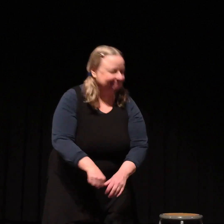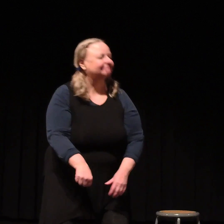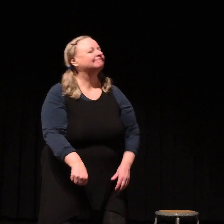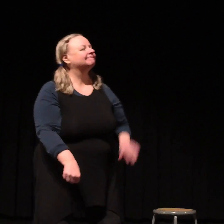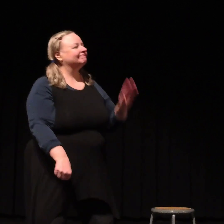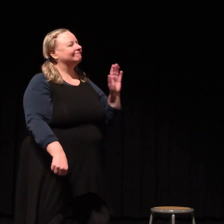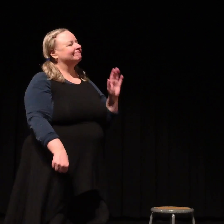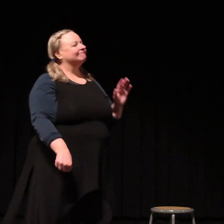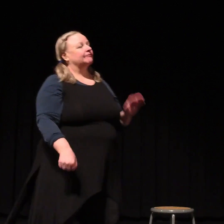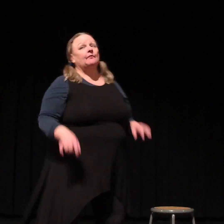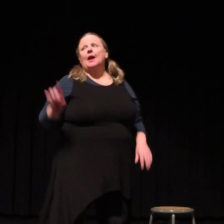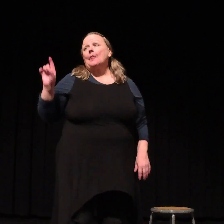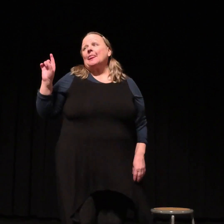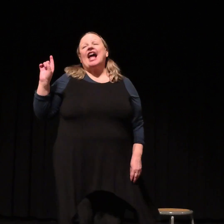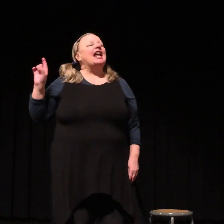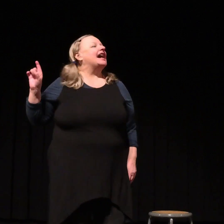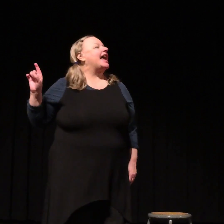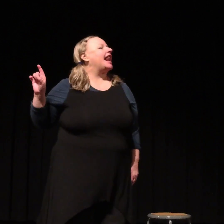Oui.